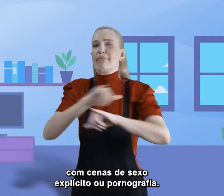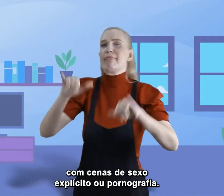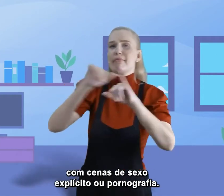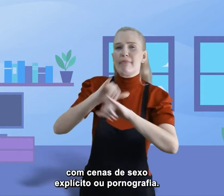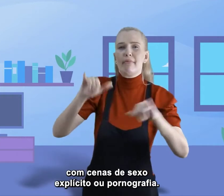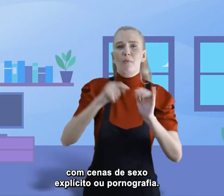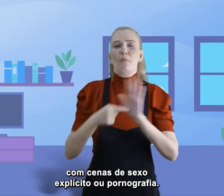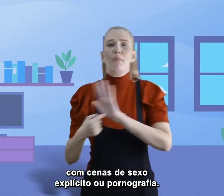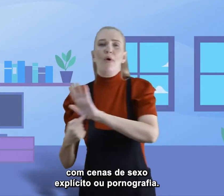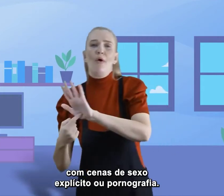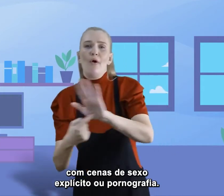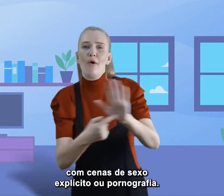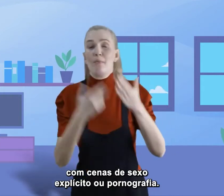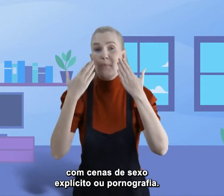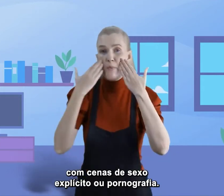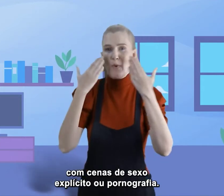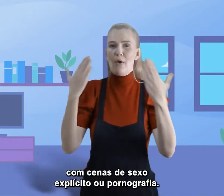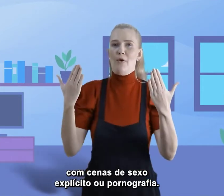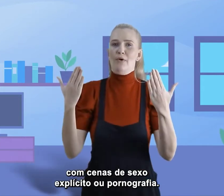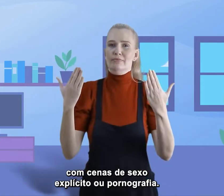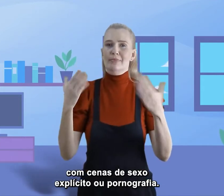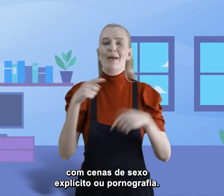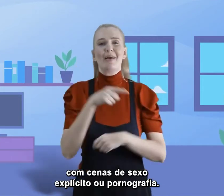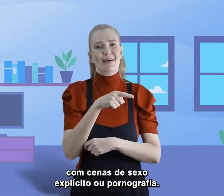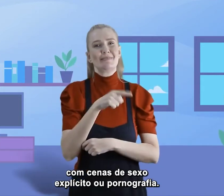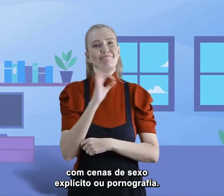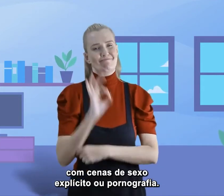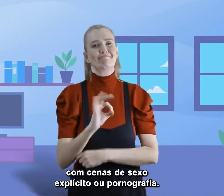de sexo explícito ou pornografia.